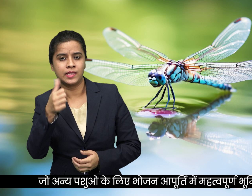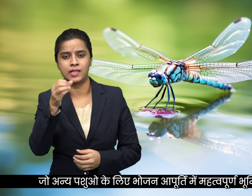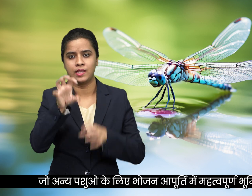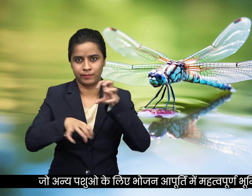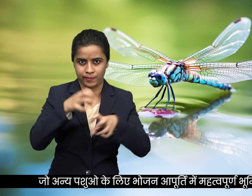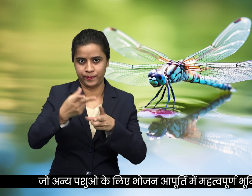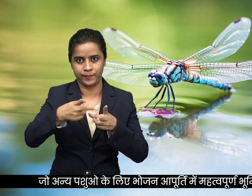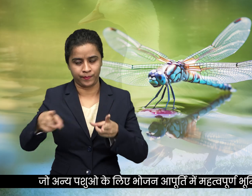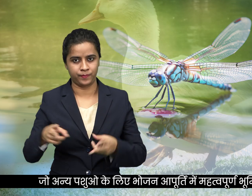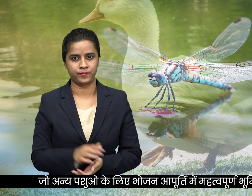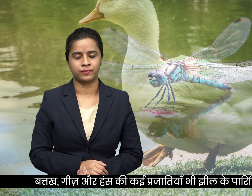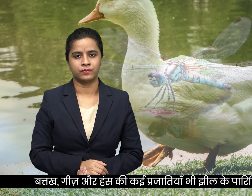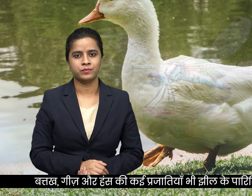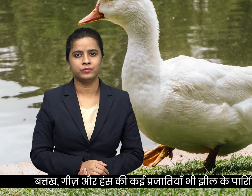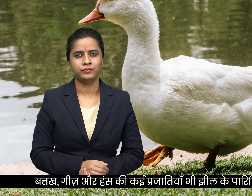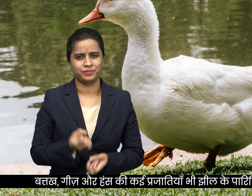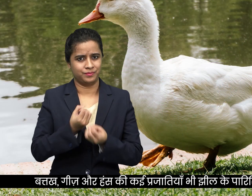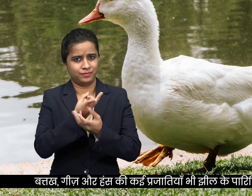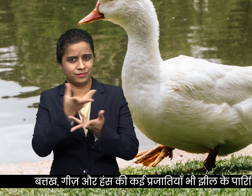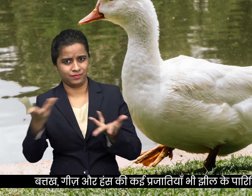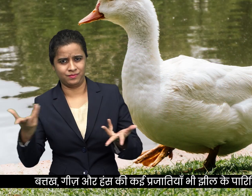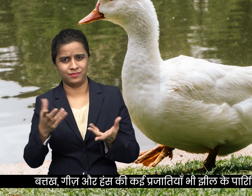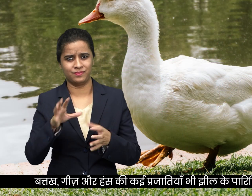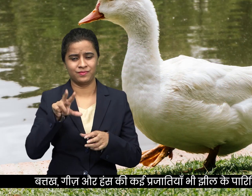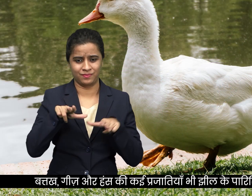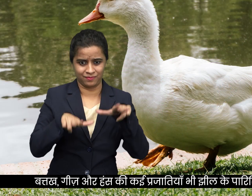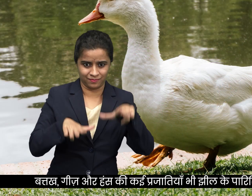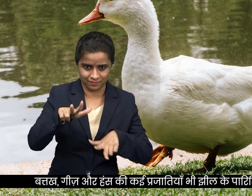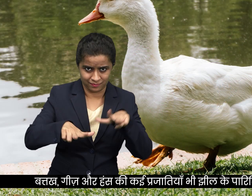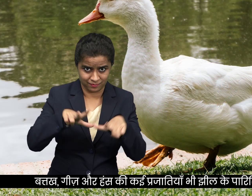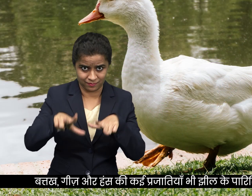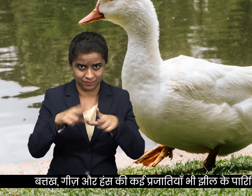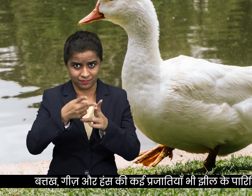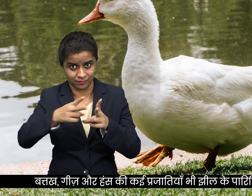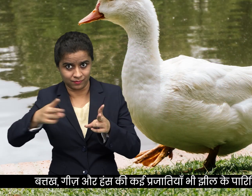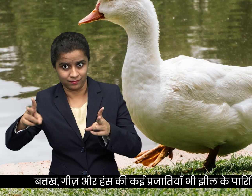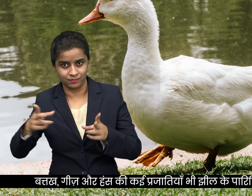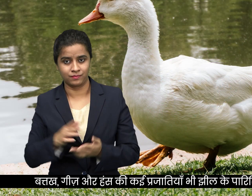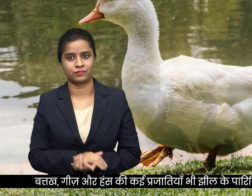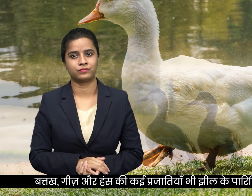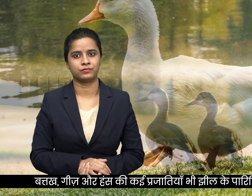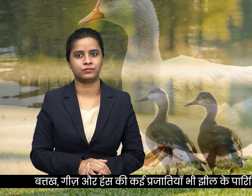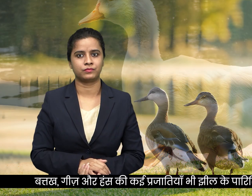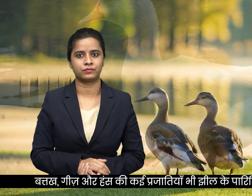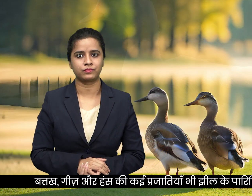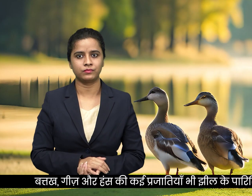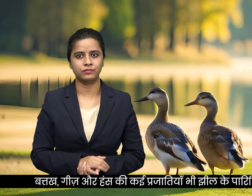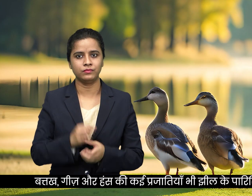हैं। बतख, गीज और हंस की कई प्रजातियां भी झील